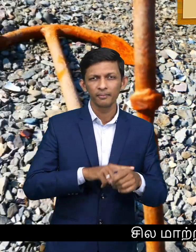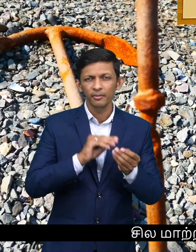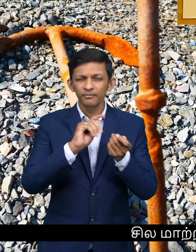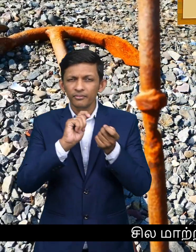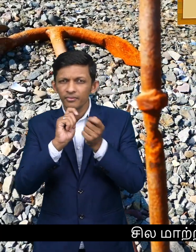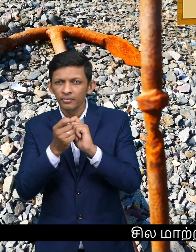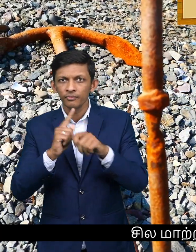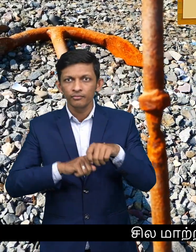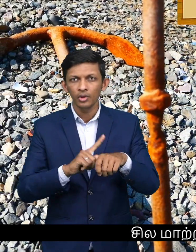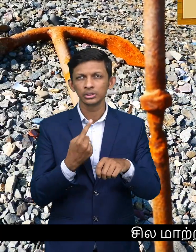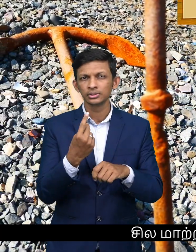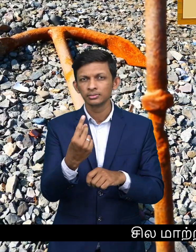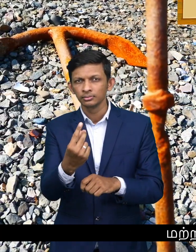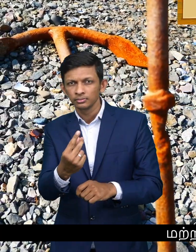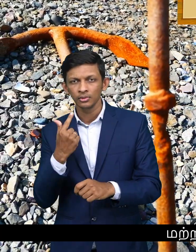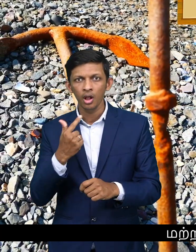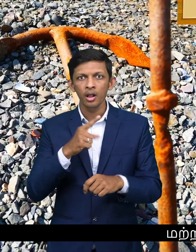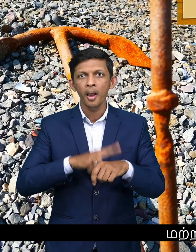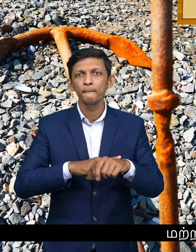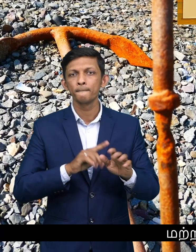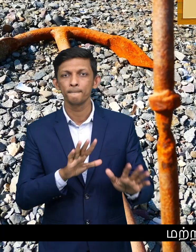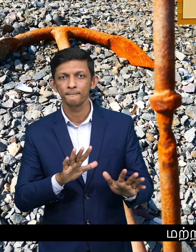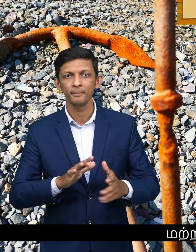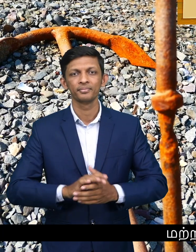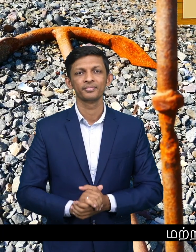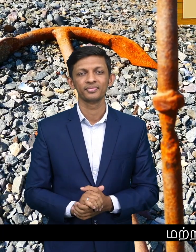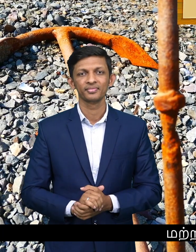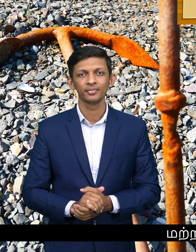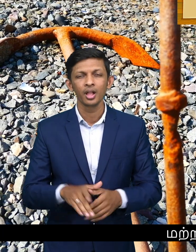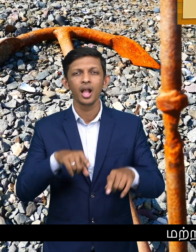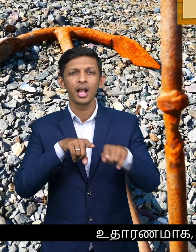சில மாற்றங்கள் விரைவாக நிகழும், மற்றவை நேரம் எடுக்கும்.